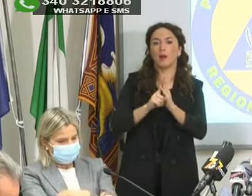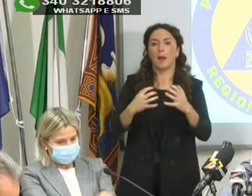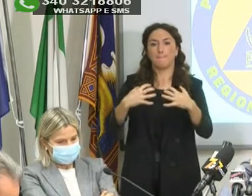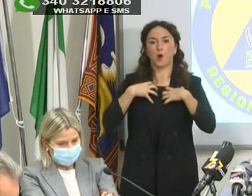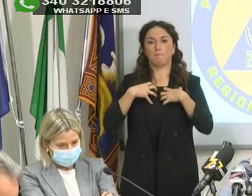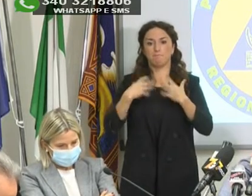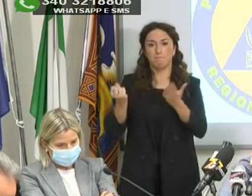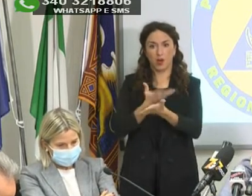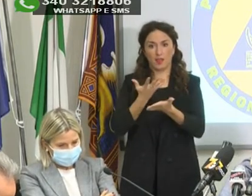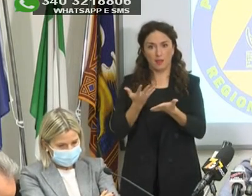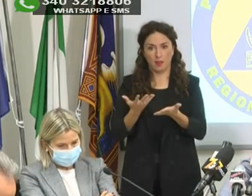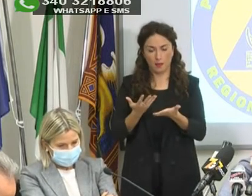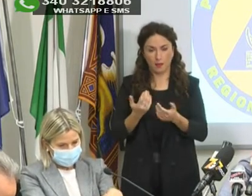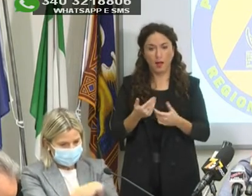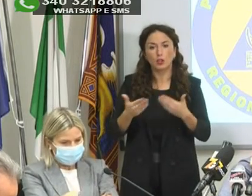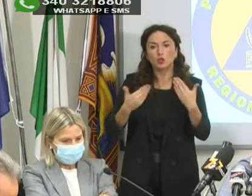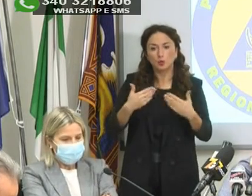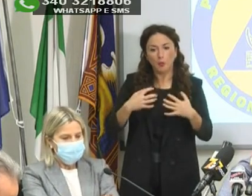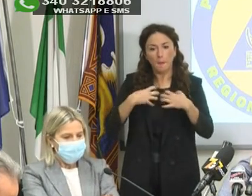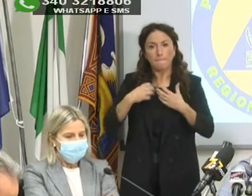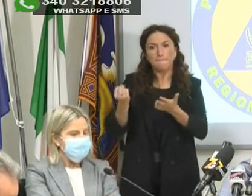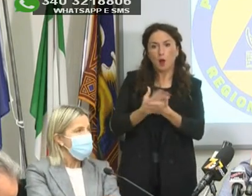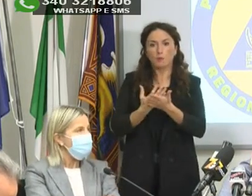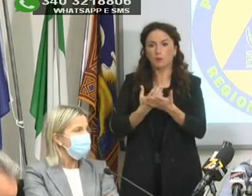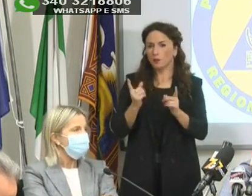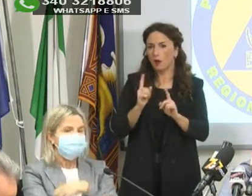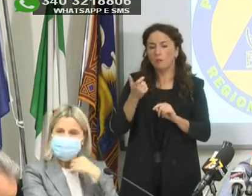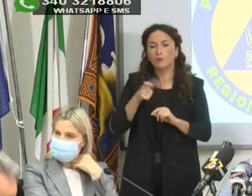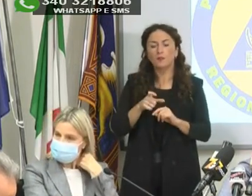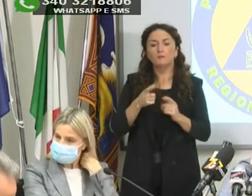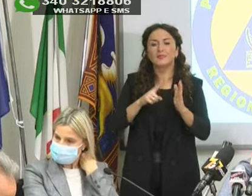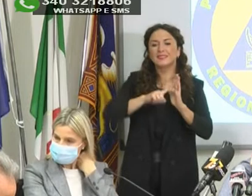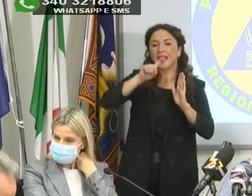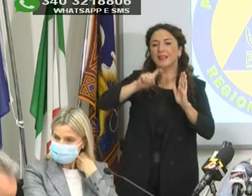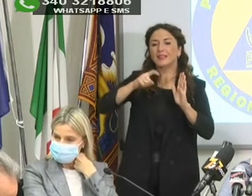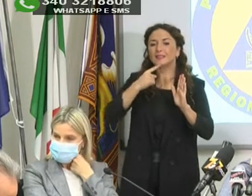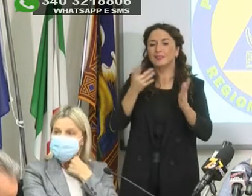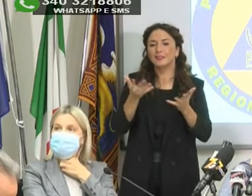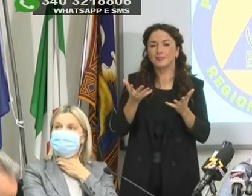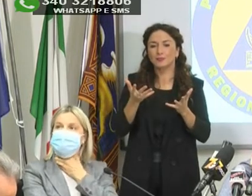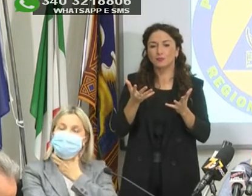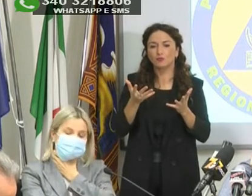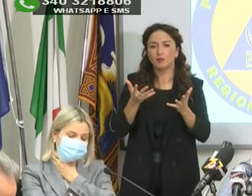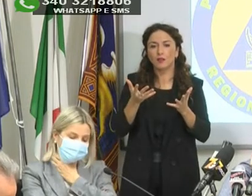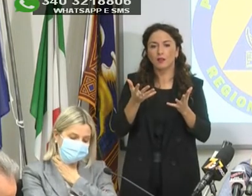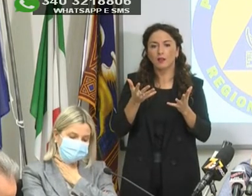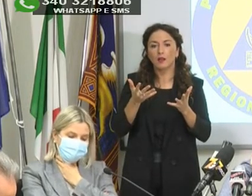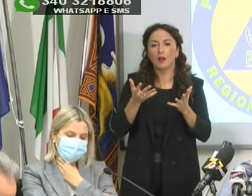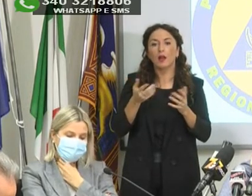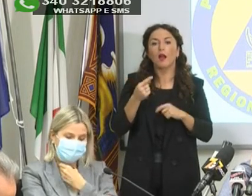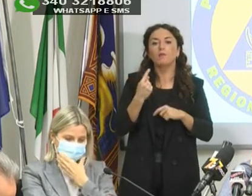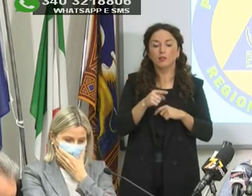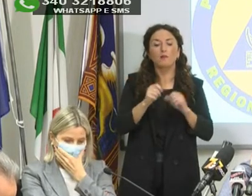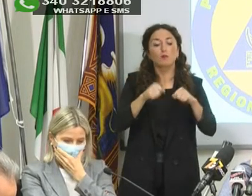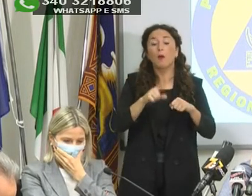non è che uno pensa subito di avere la polmonite, perché la casistica ci dice che si può affrontare il tema anche con la